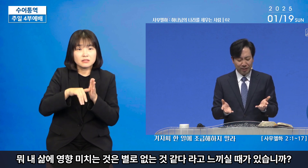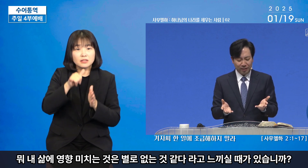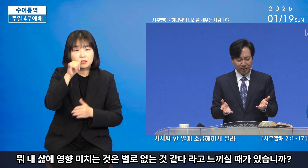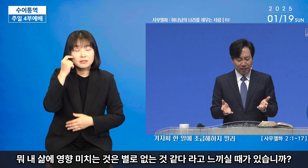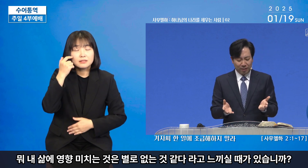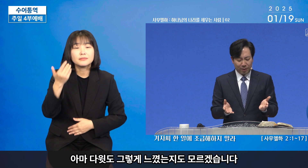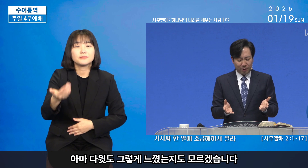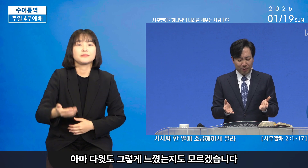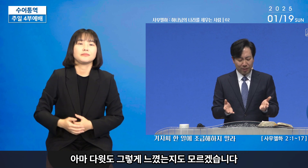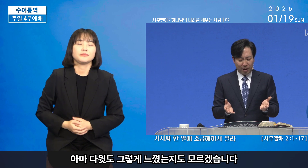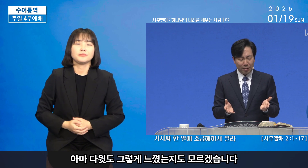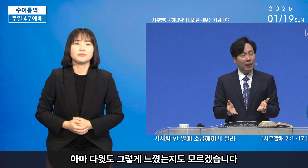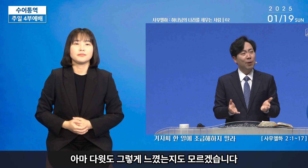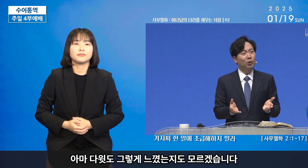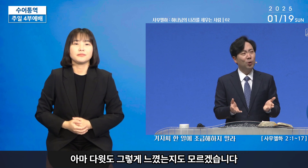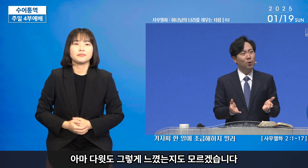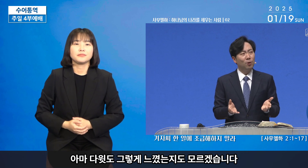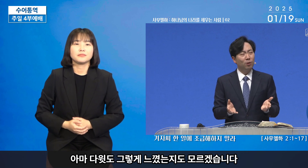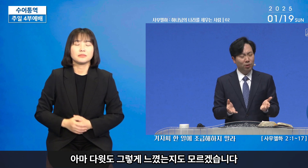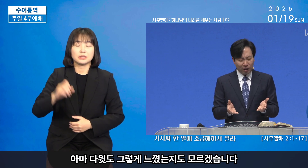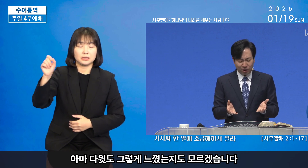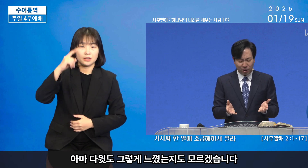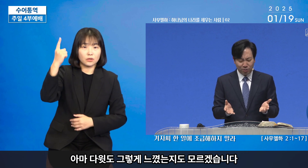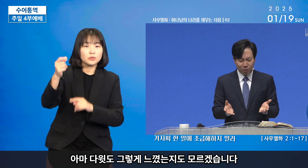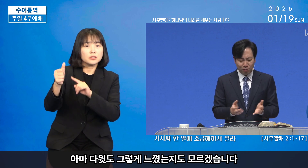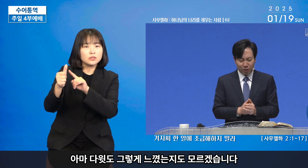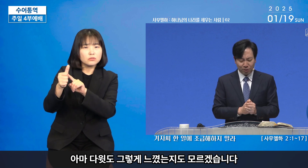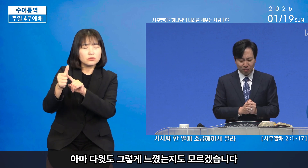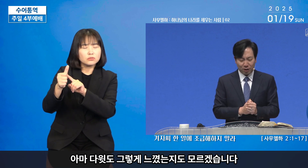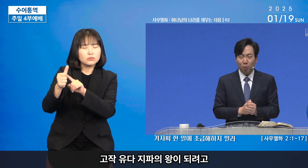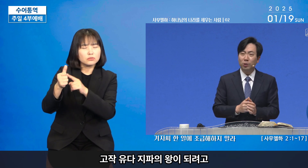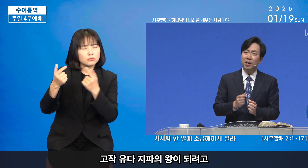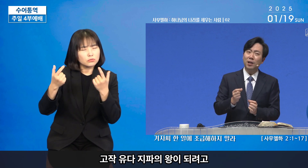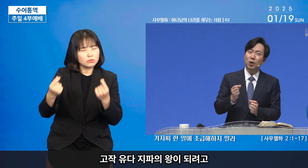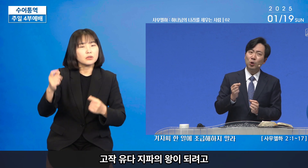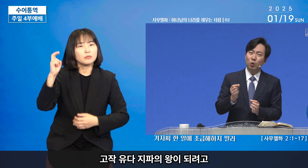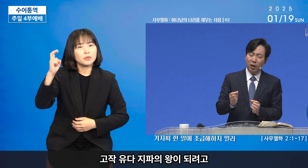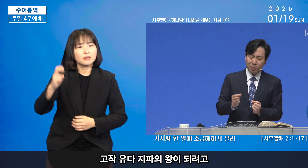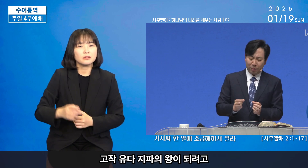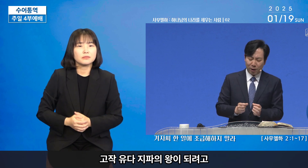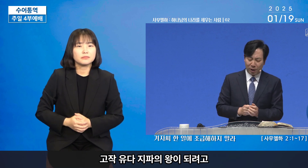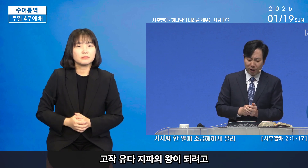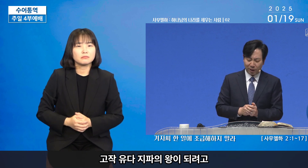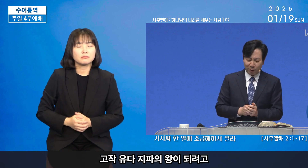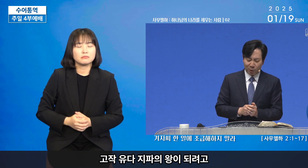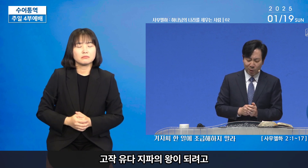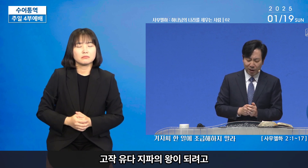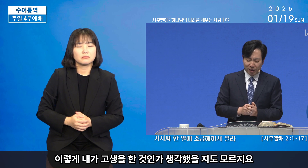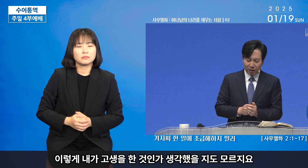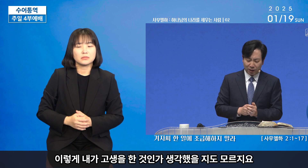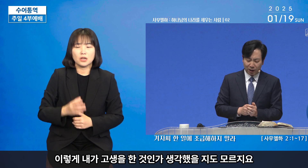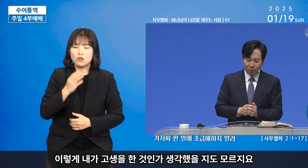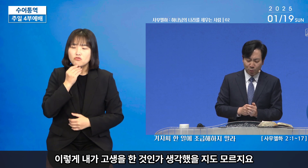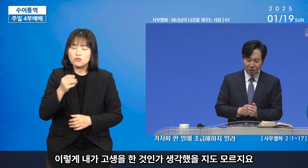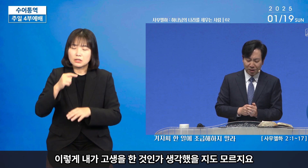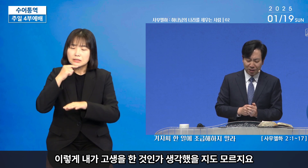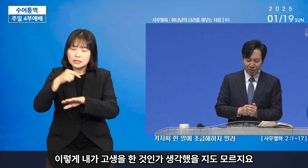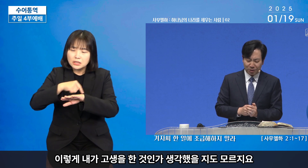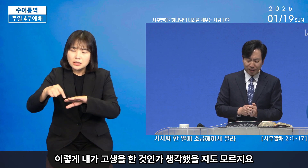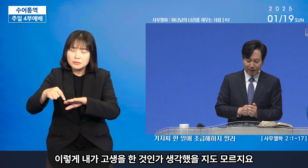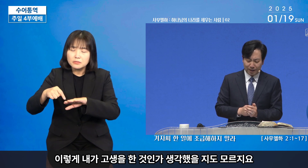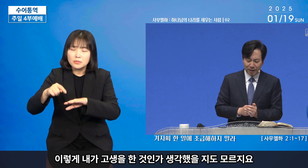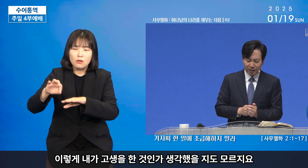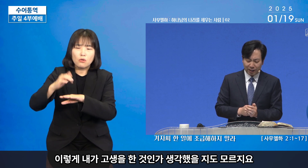있습니까? 아마 다윗도 그렇게 느꼈는지도 모르겠습니다. 고작 유다 지파의 왕이 되려고 이렇게 내가 고생을